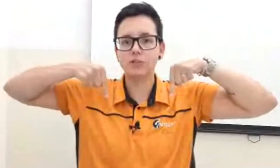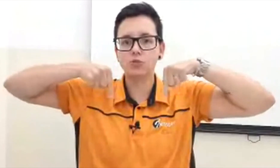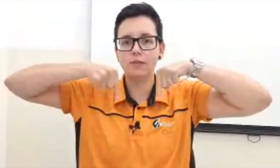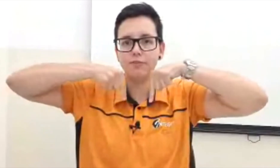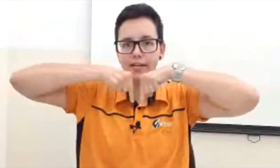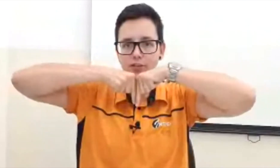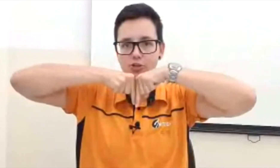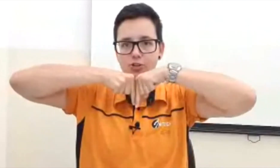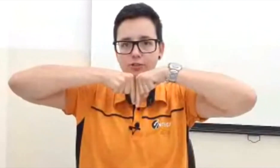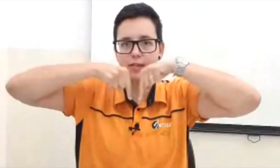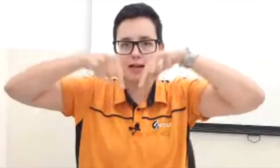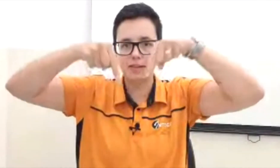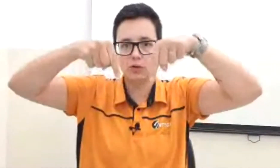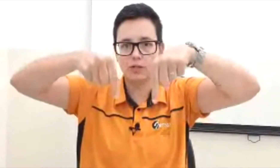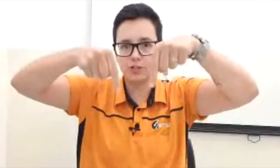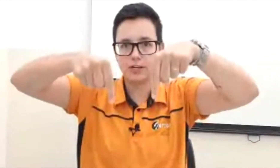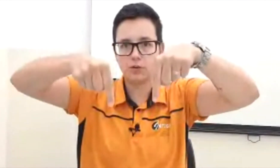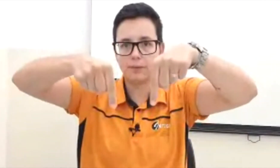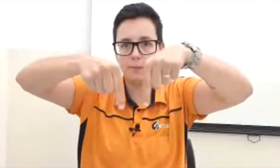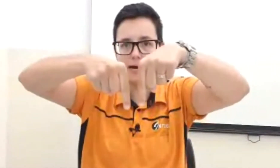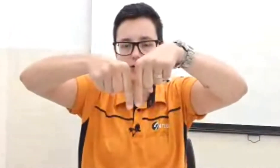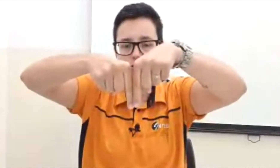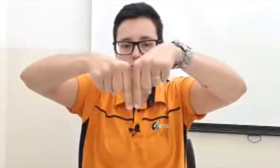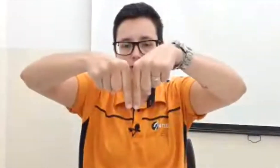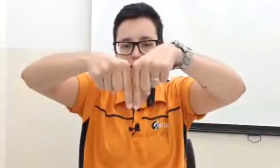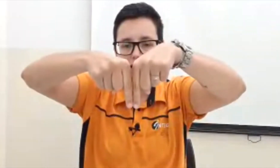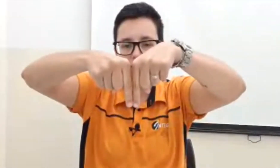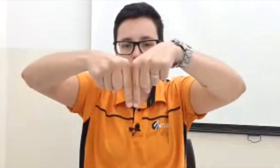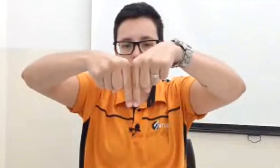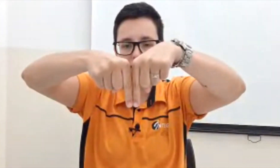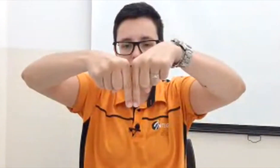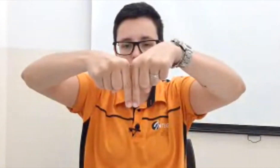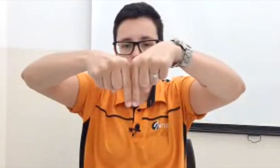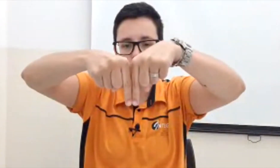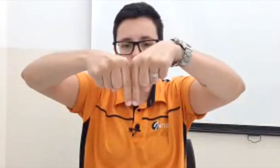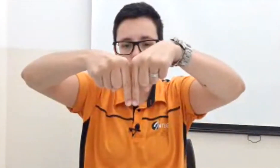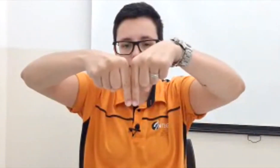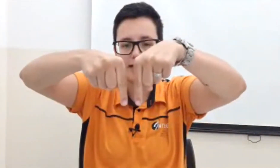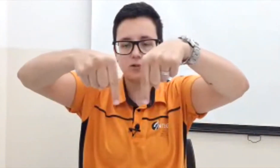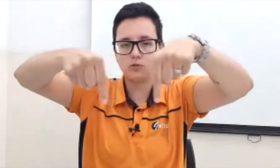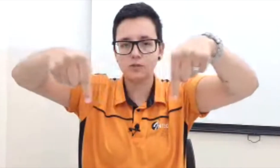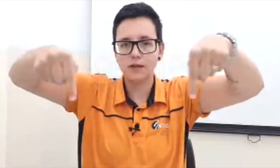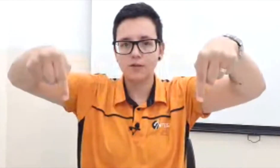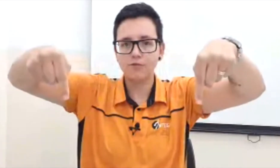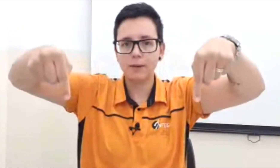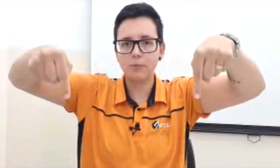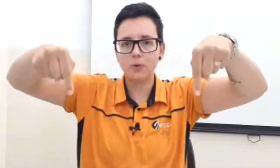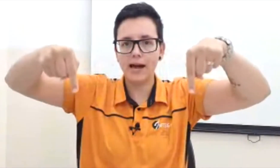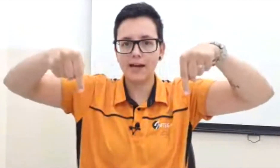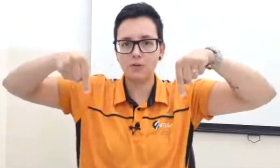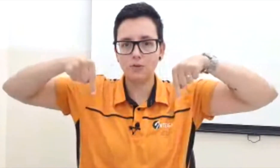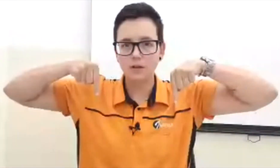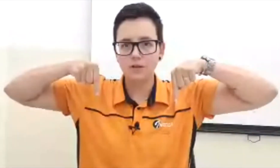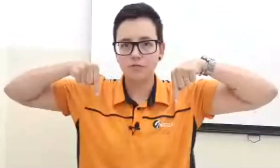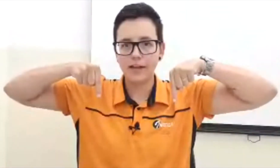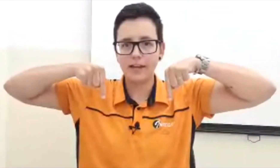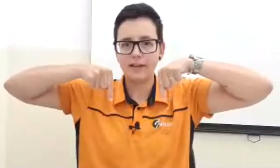sua frente, tá? Então, ó, indicador para baixo, ele começa junto os dedos, vem para o lado, vem